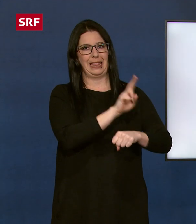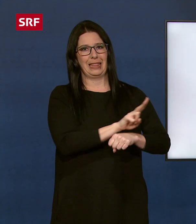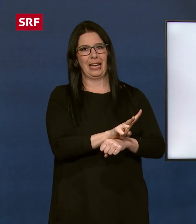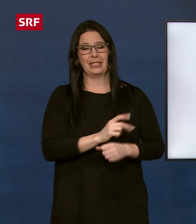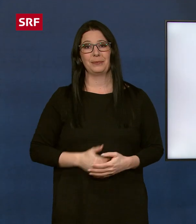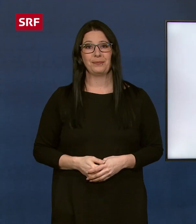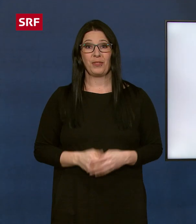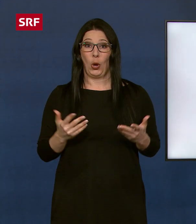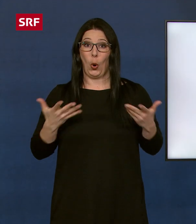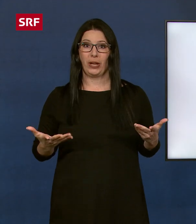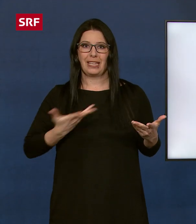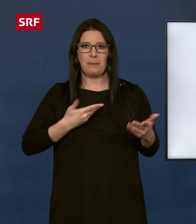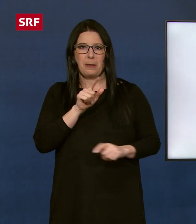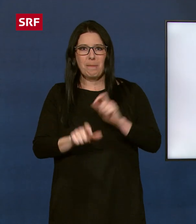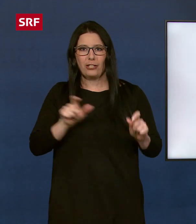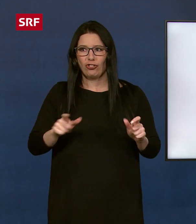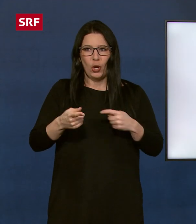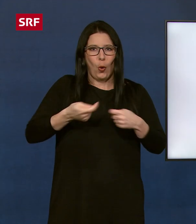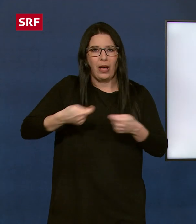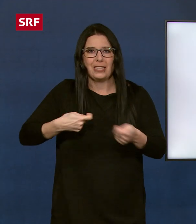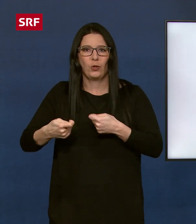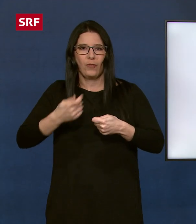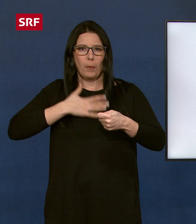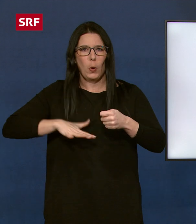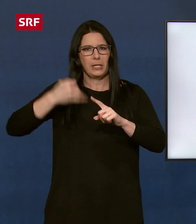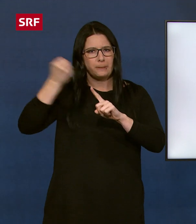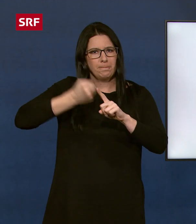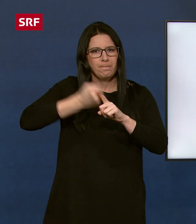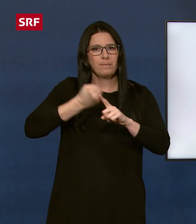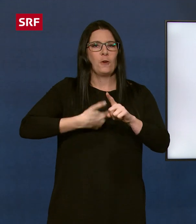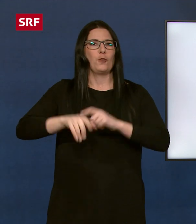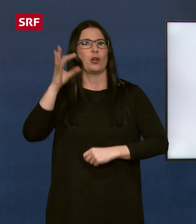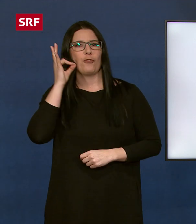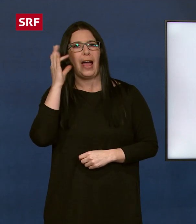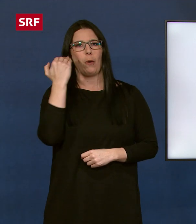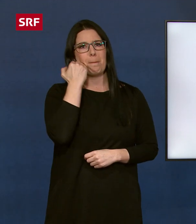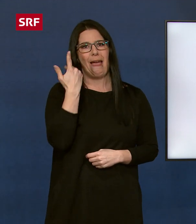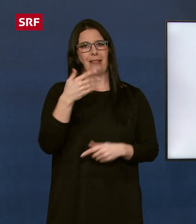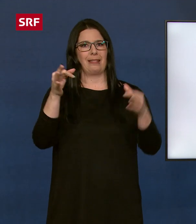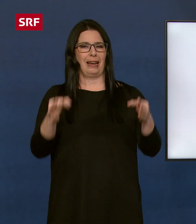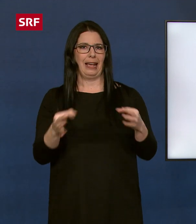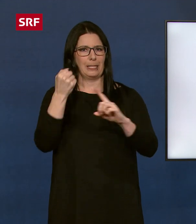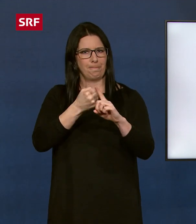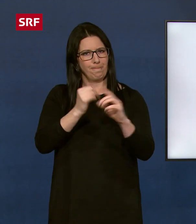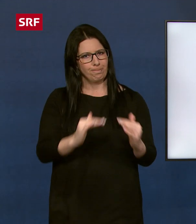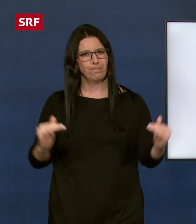gibt es heute noch Menschen und Organisationen, die sich für die Rechte von Frauen und Mädchen einsetzen.